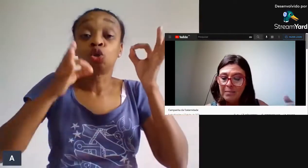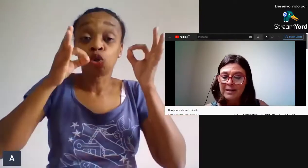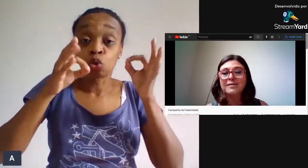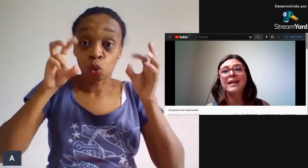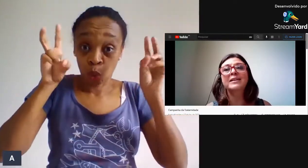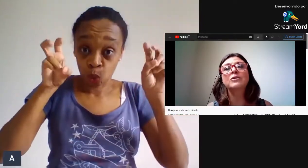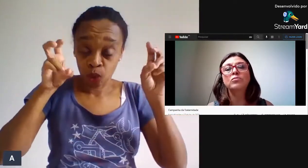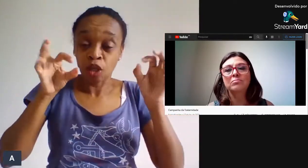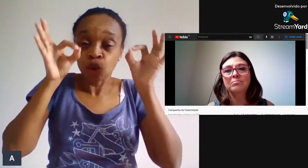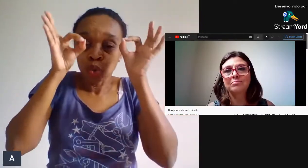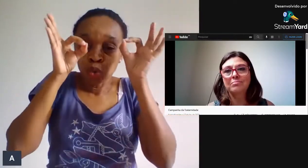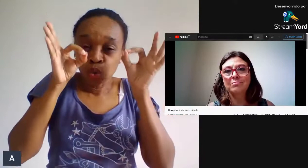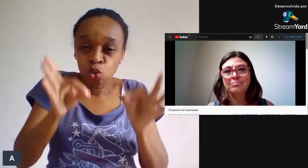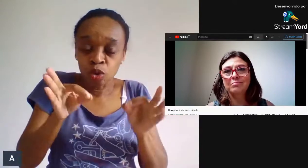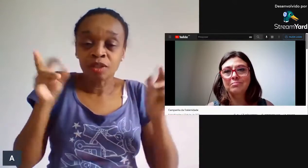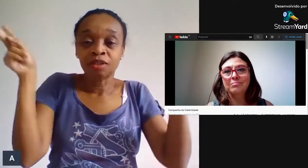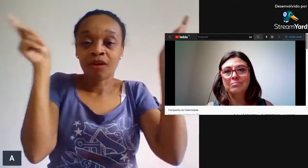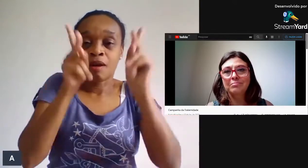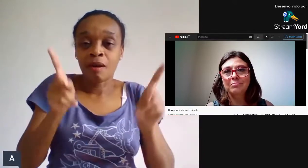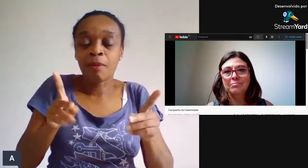se abraçarão,